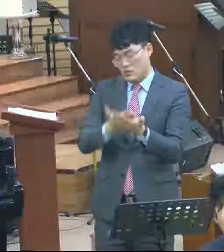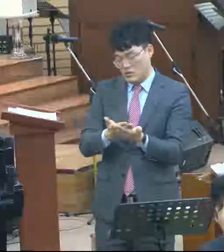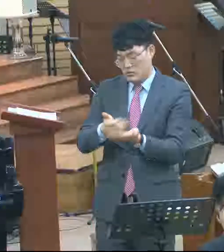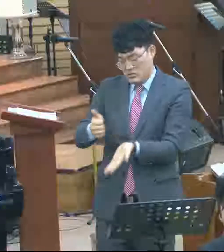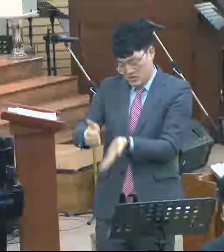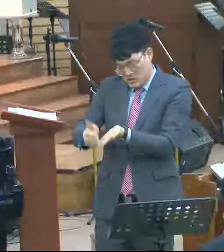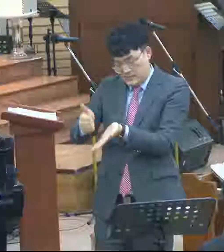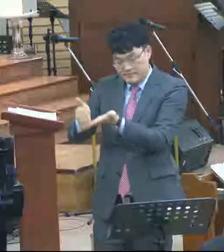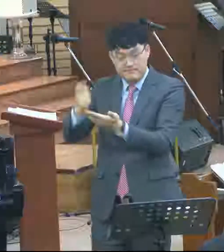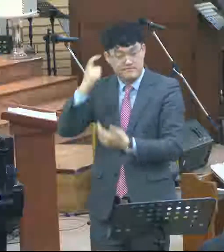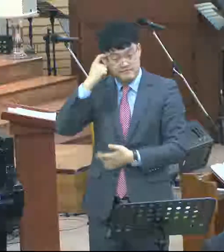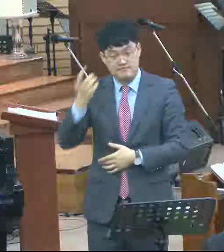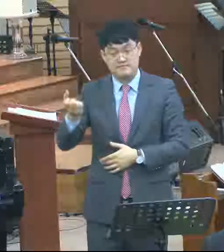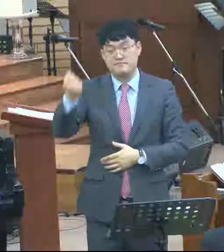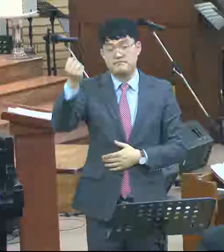봐야 합니다.